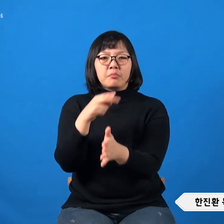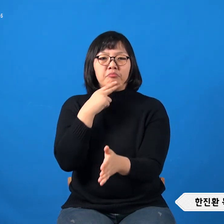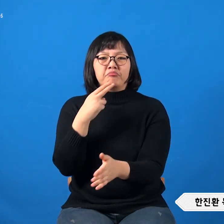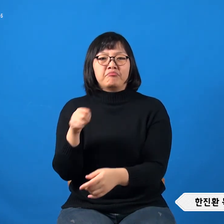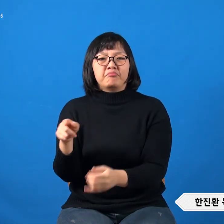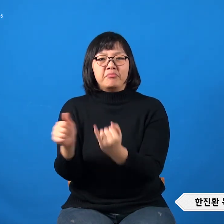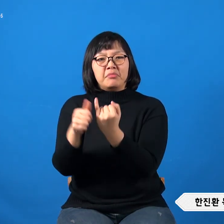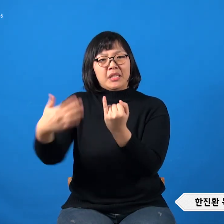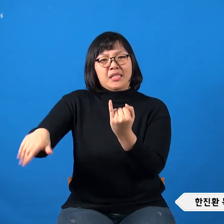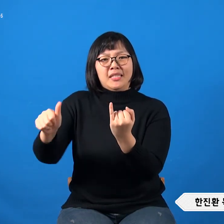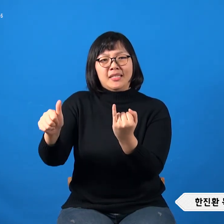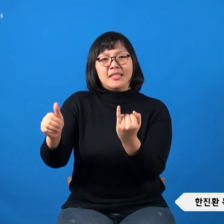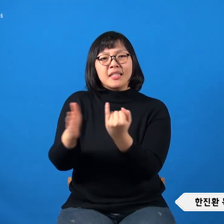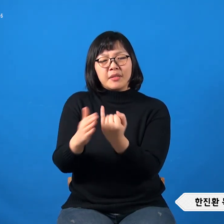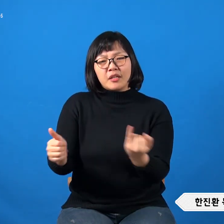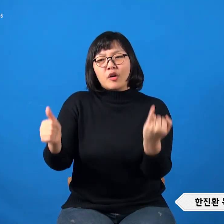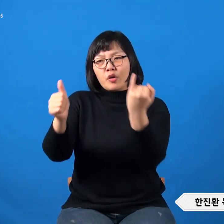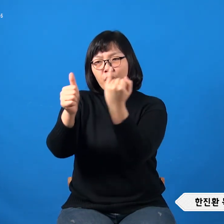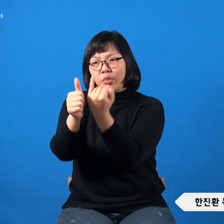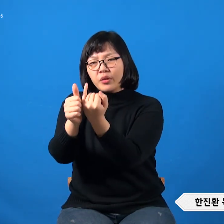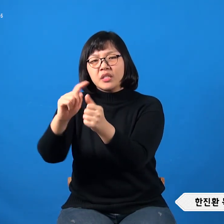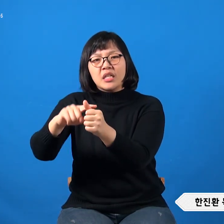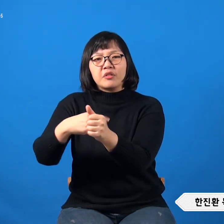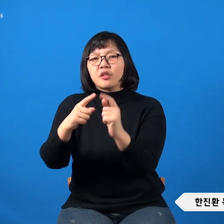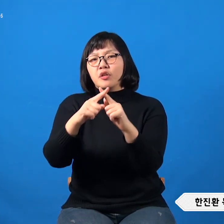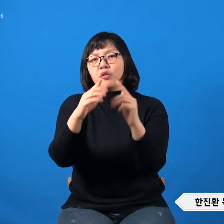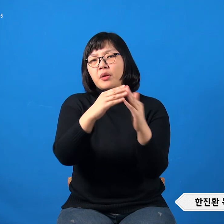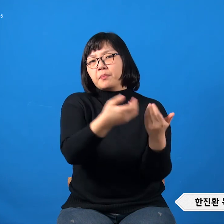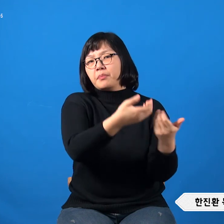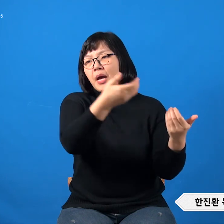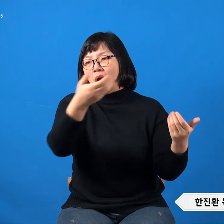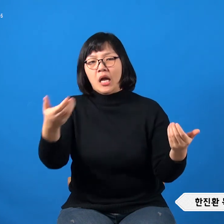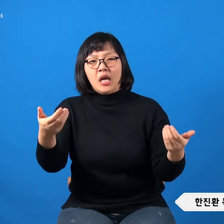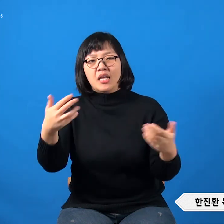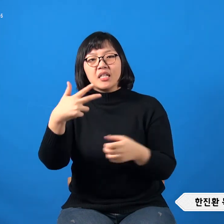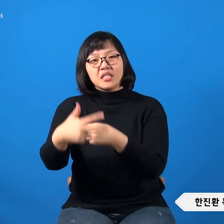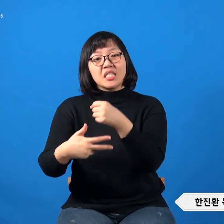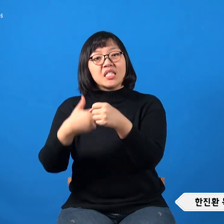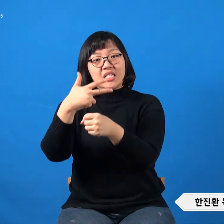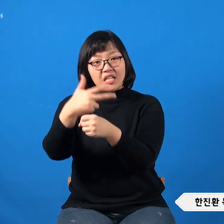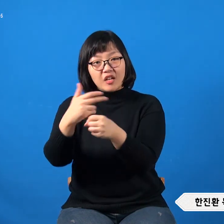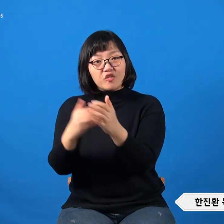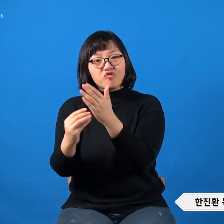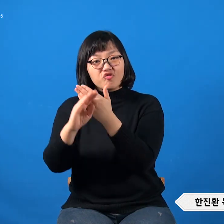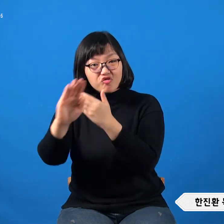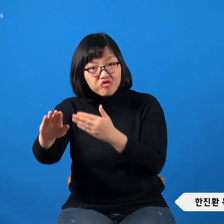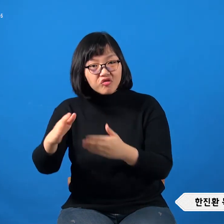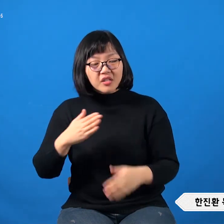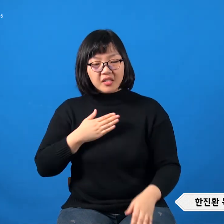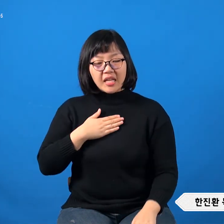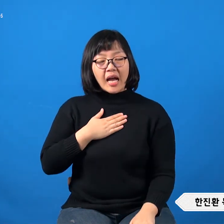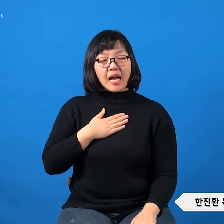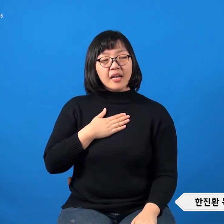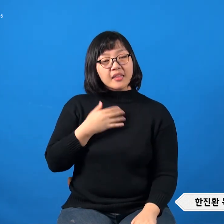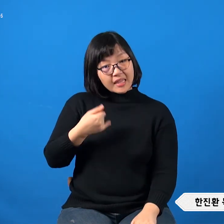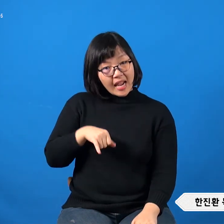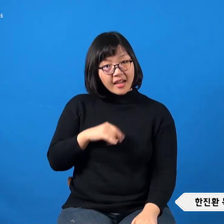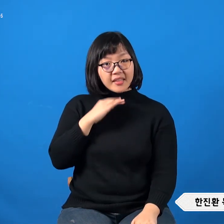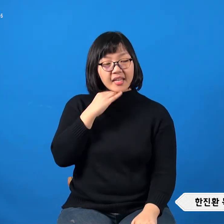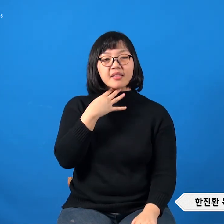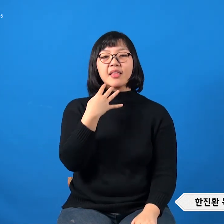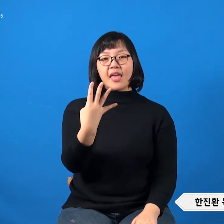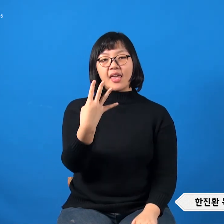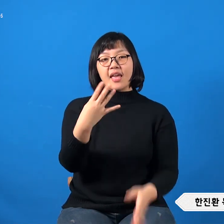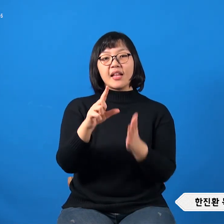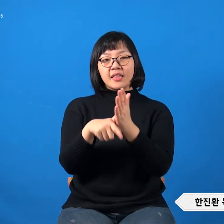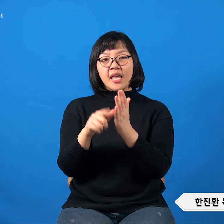그만 하나님을 떠나고 말았습니다. 7년의 세월이 흘렀고 자기가 4살이 됐는데 그때 아버지가